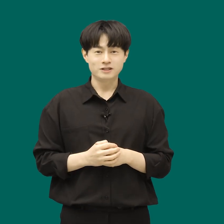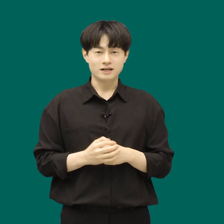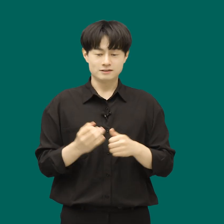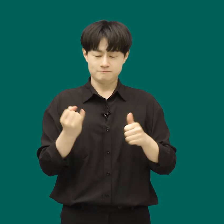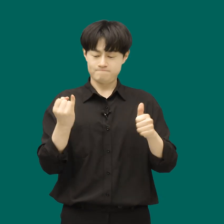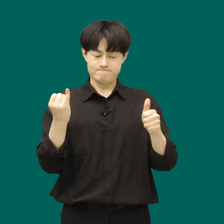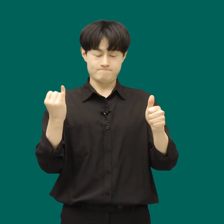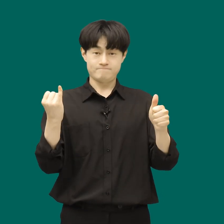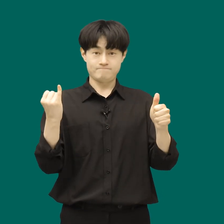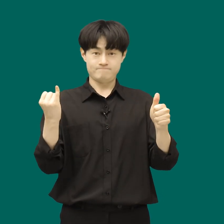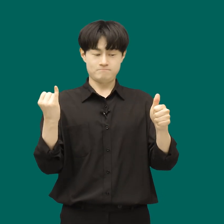결혼입니다.